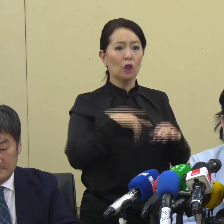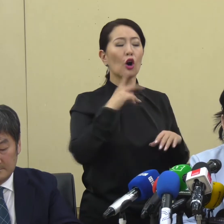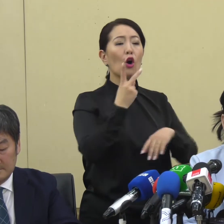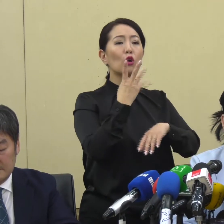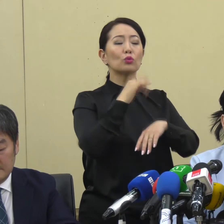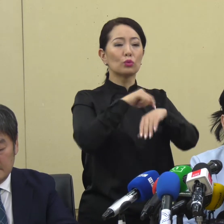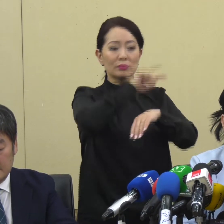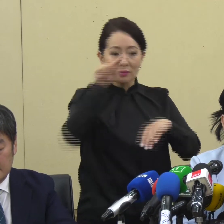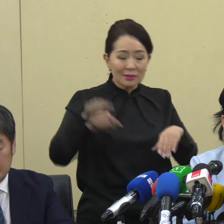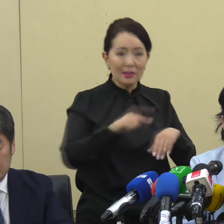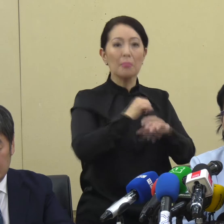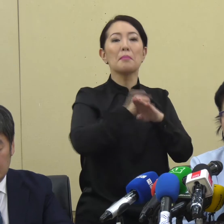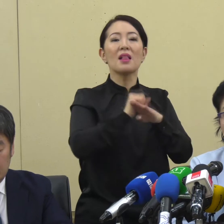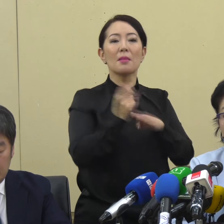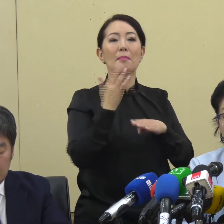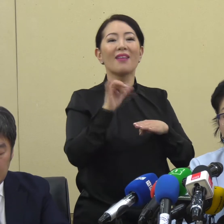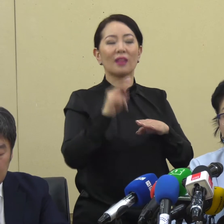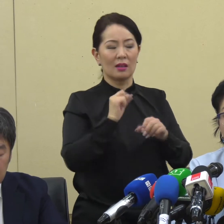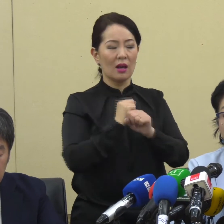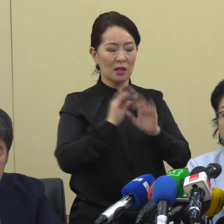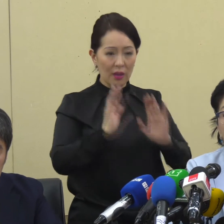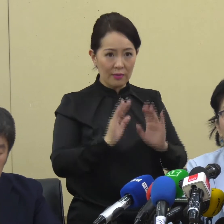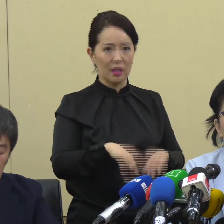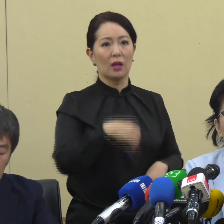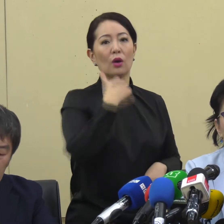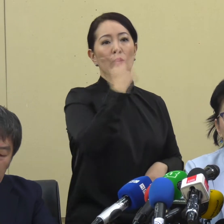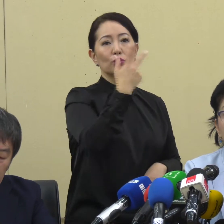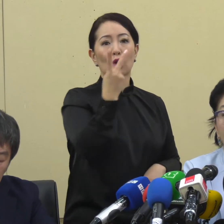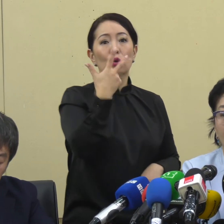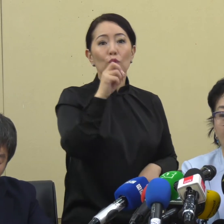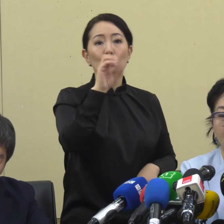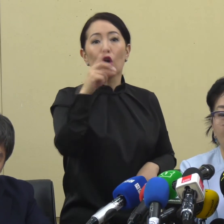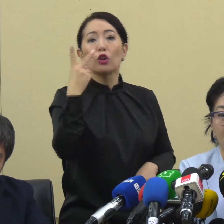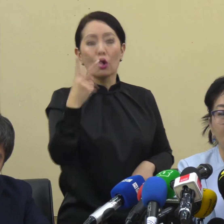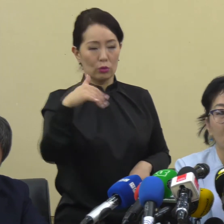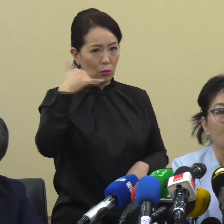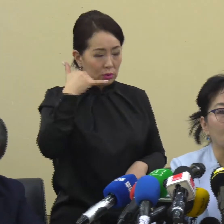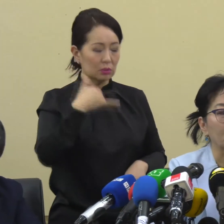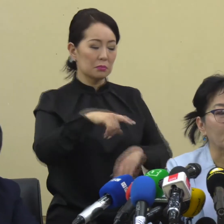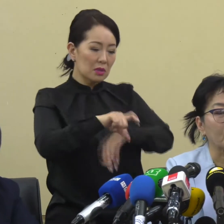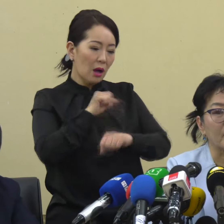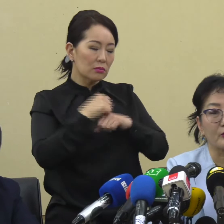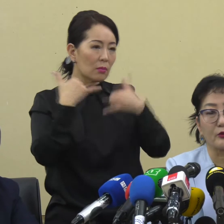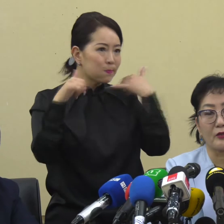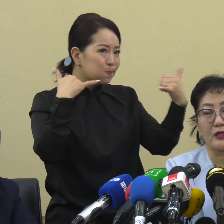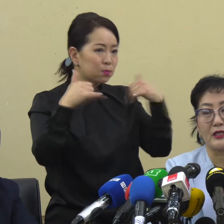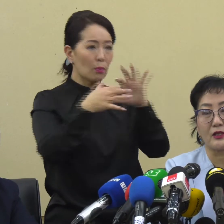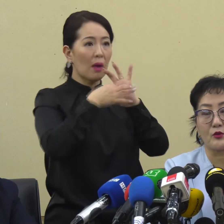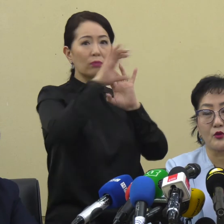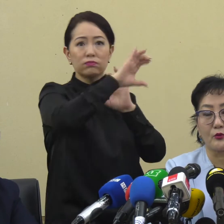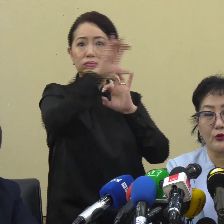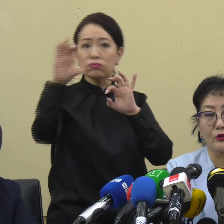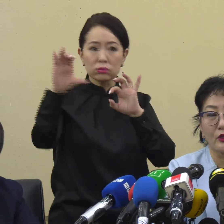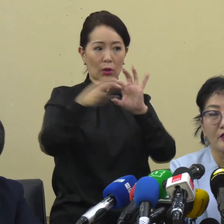За мөн эрүүл мэндийн яамны 32302 утсан дээр бол мэрэгжлийн одоо манай мэрэгчлүүд ажиллаж бол бас одоо холбогдох байгууллагуудыг мэрэгжил арга